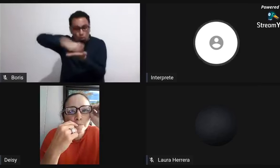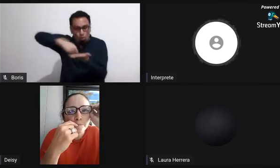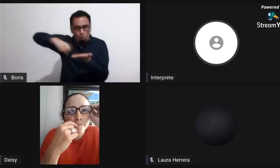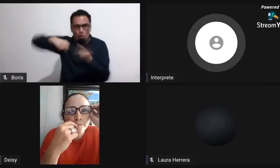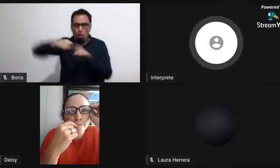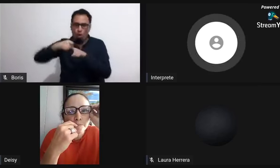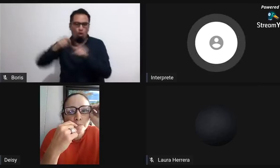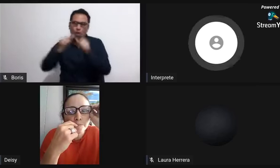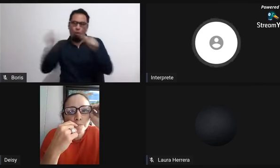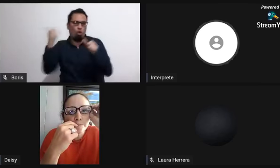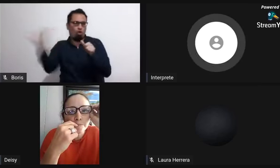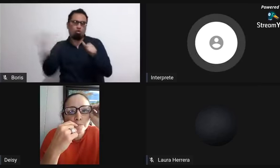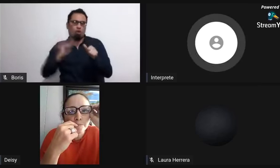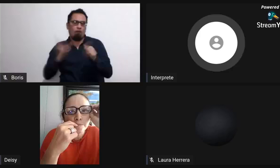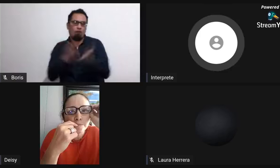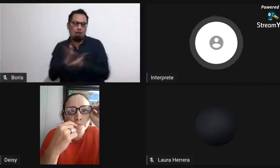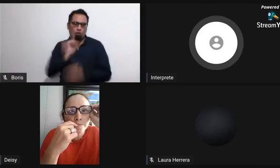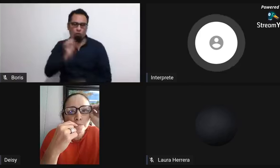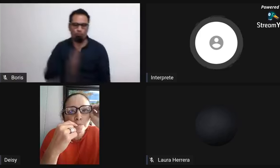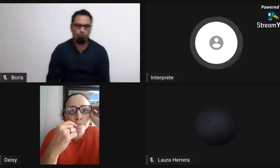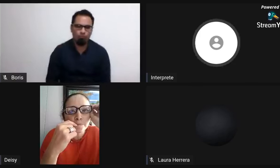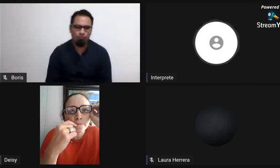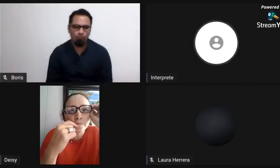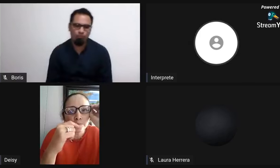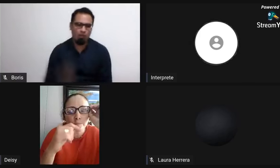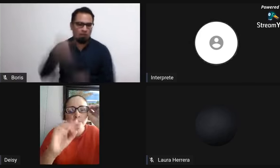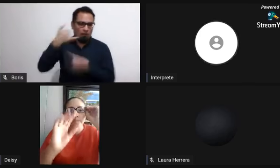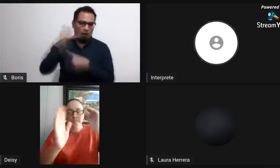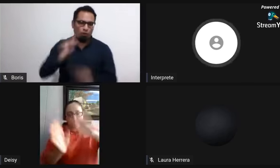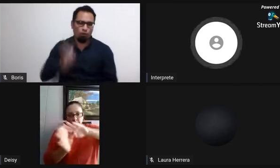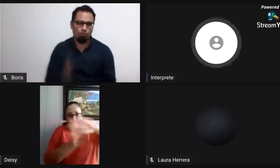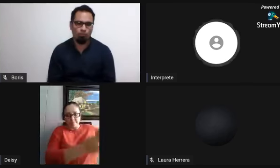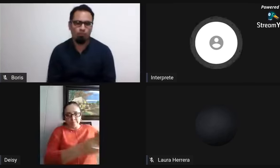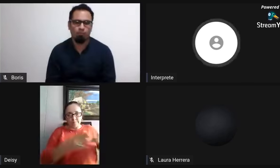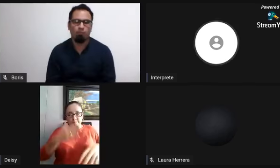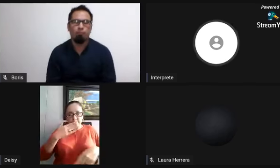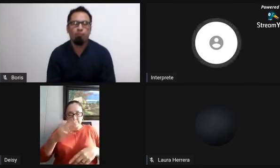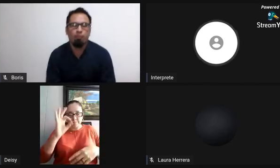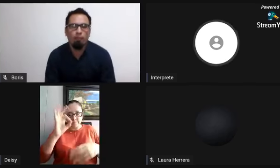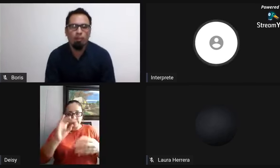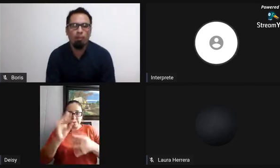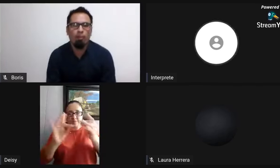tenemos hoy por hoy, pero no había lo que nosotros conocemos como bolígrafos, sino que tenían otro tipo